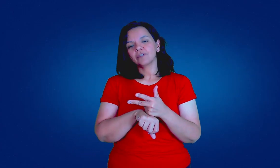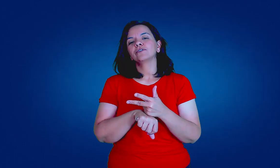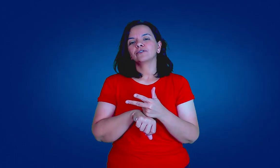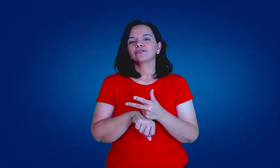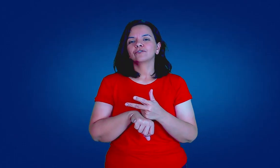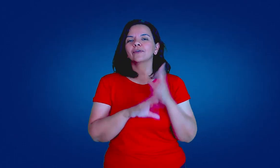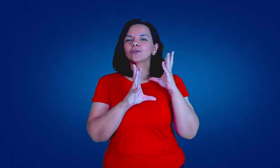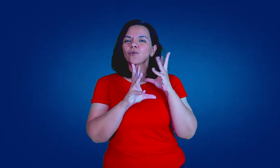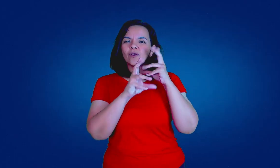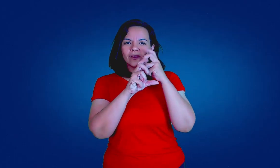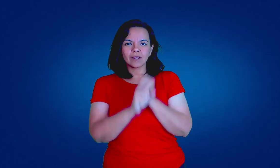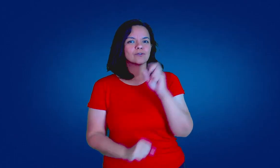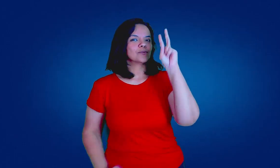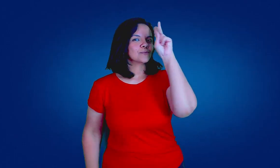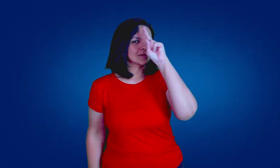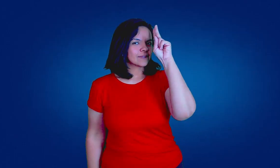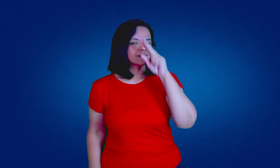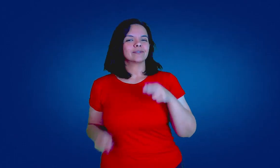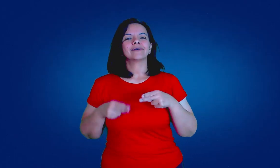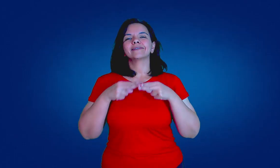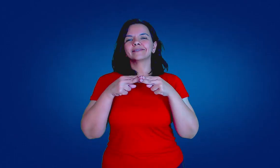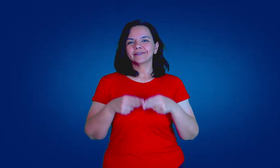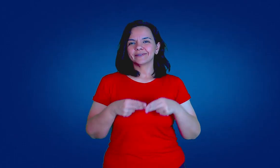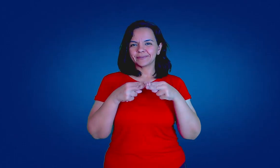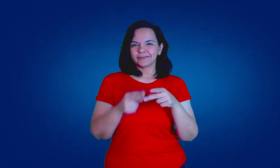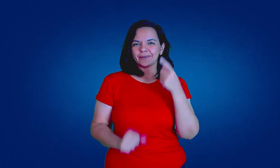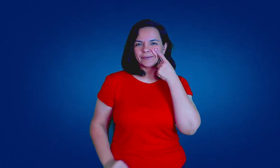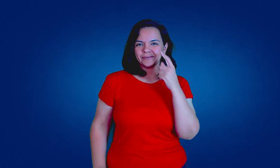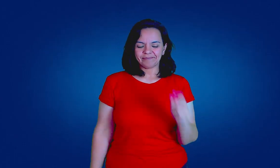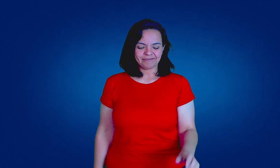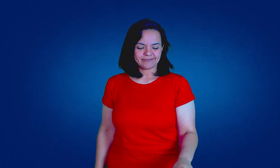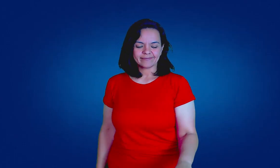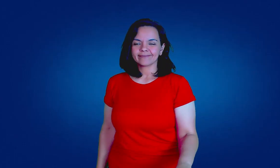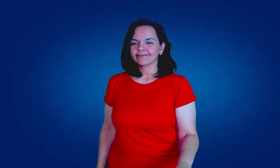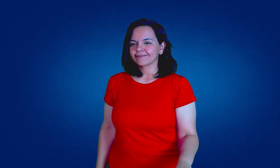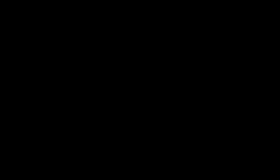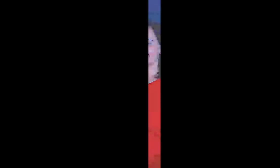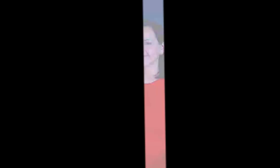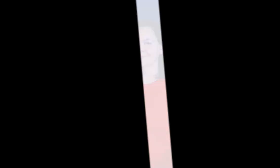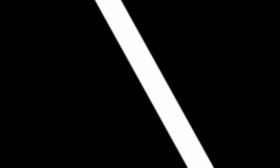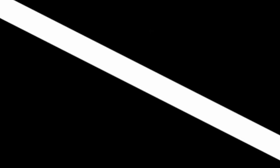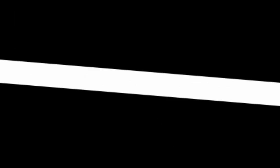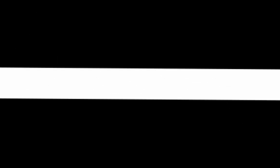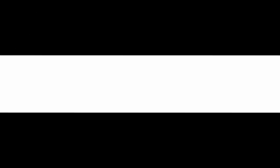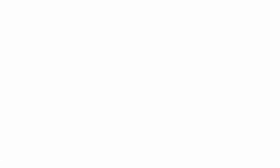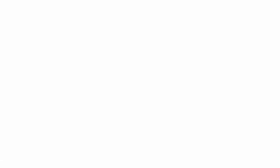sua vida? Então, vou apresentar um vídeo para vocês que vai resumir a história.